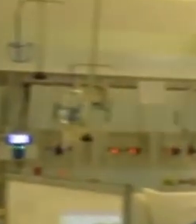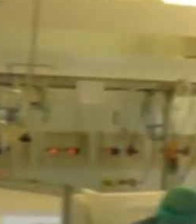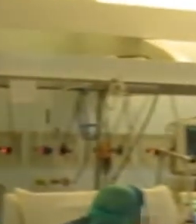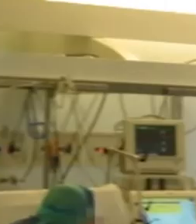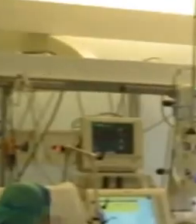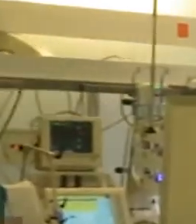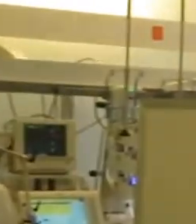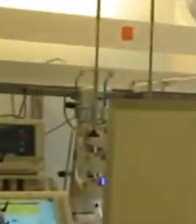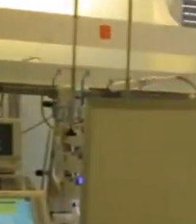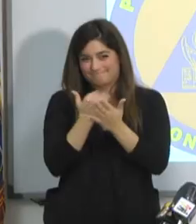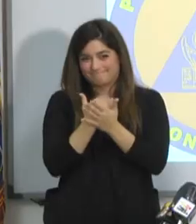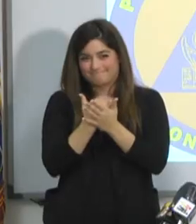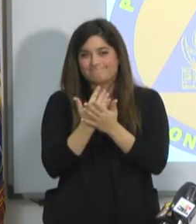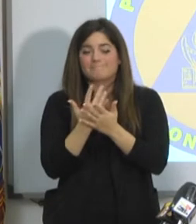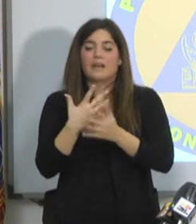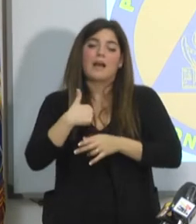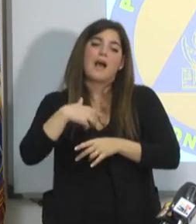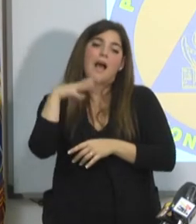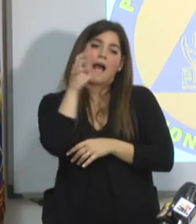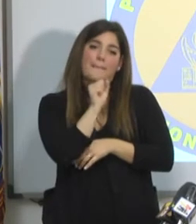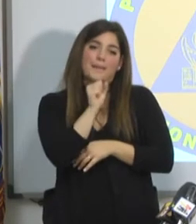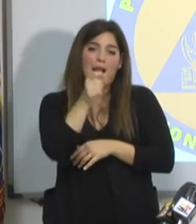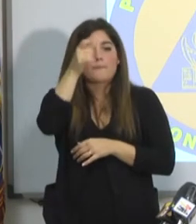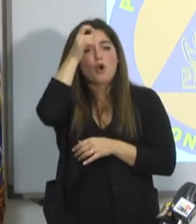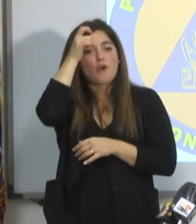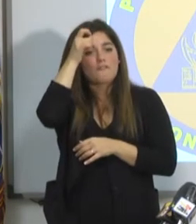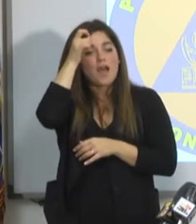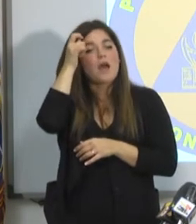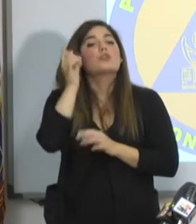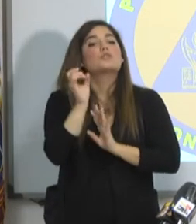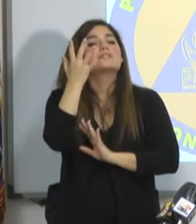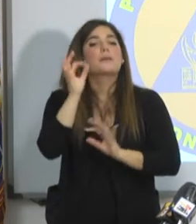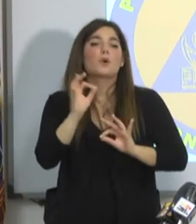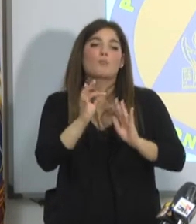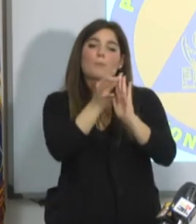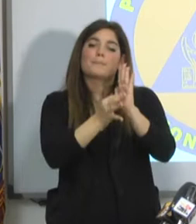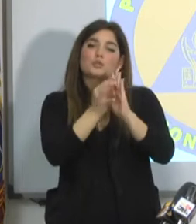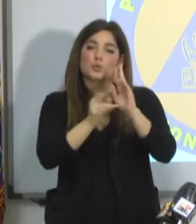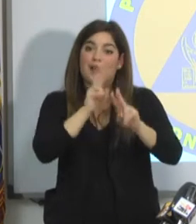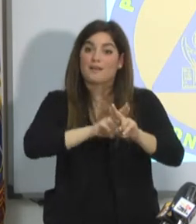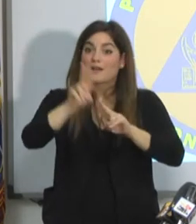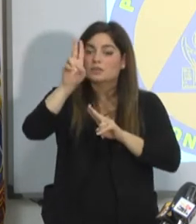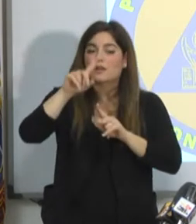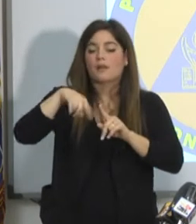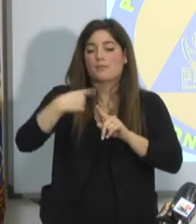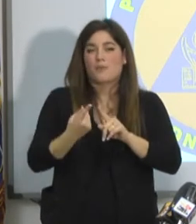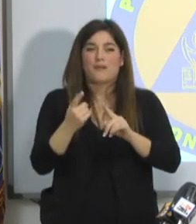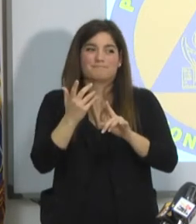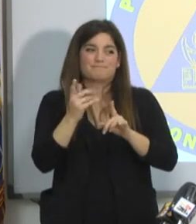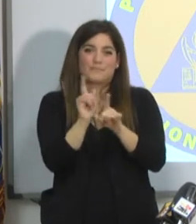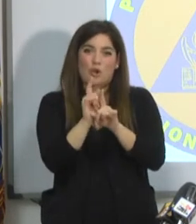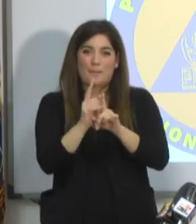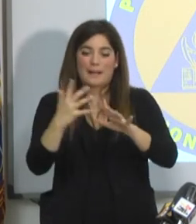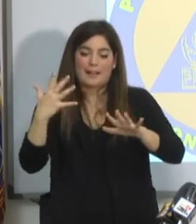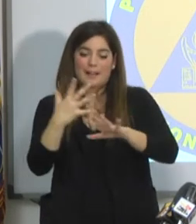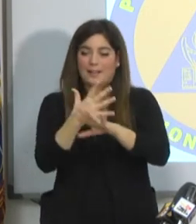vuole creare sovrapposizioni. Se ci sarà qualche misura a livello nazionale, poi che non vada assolutamente a